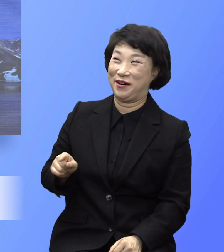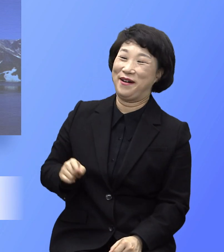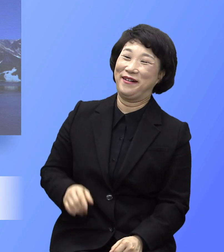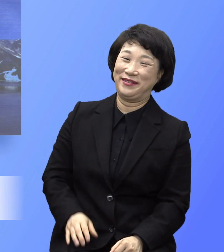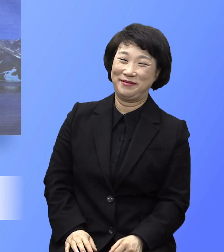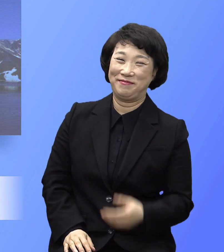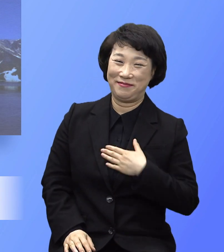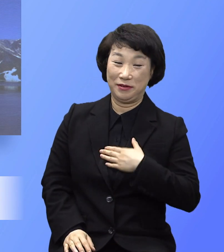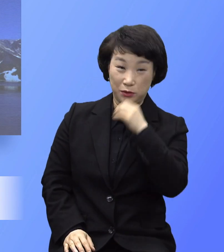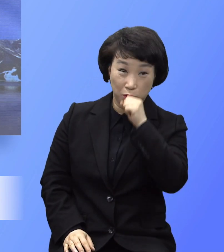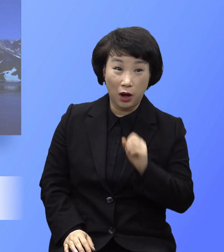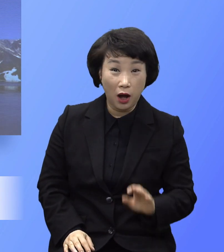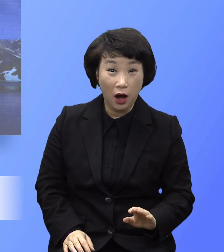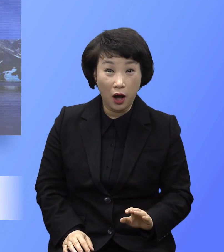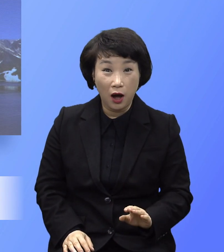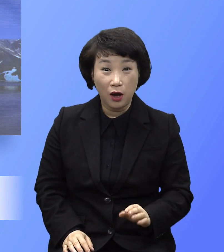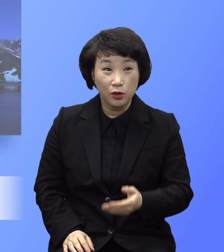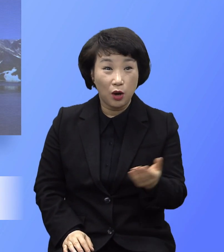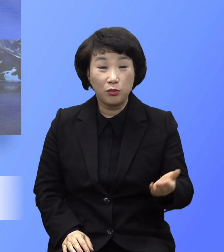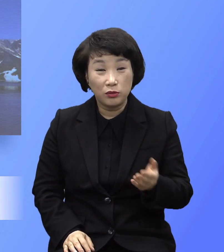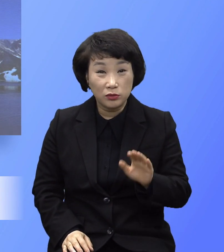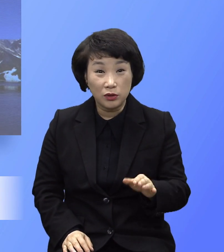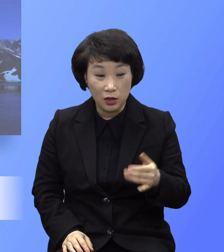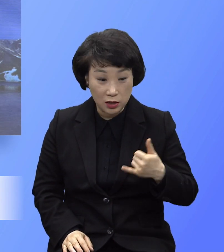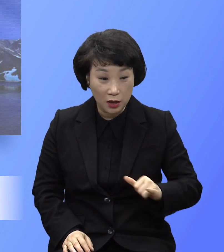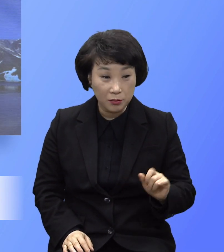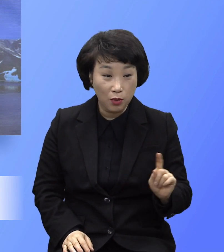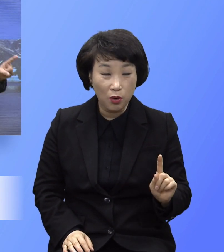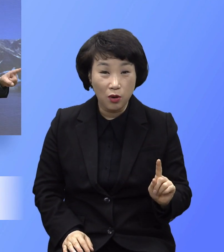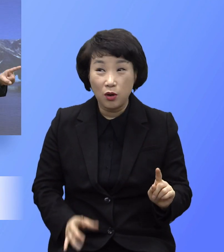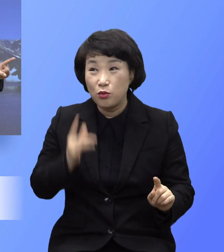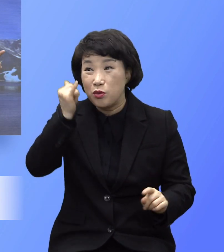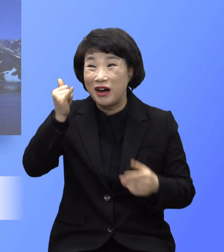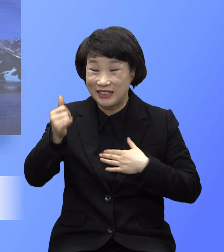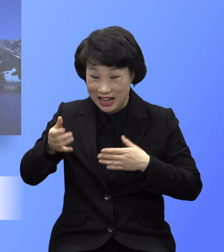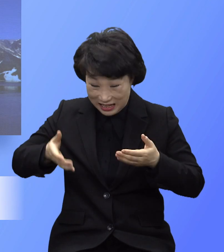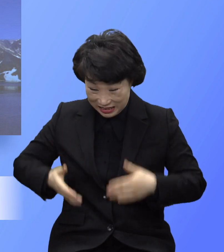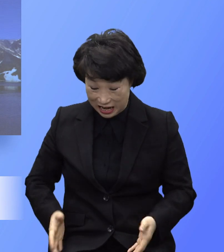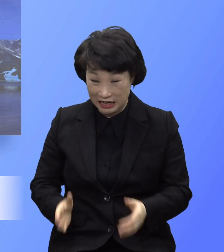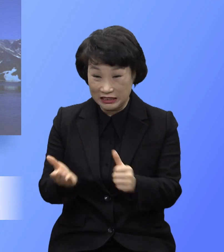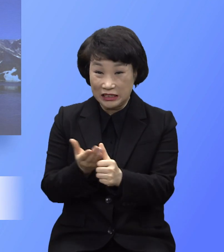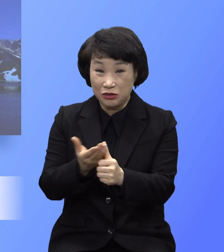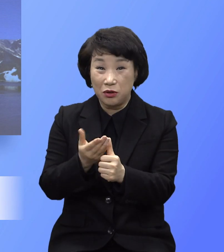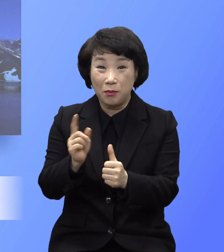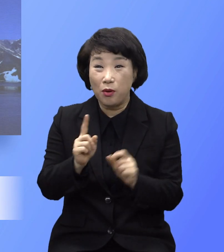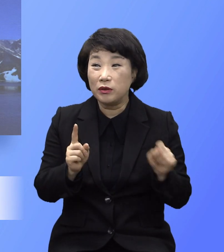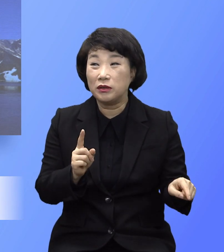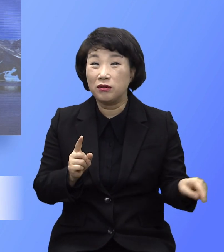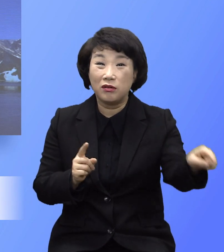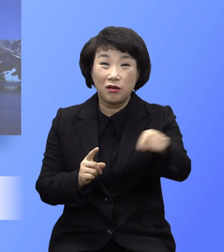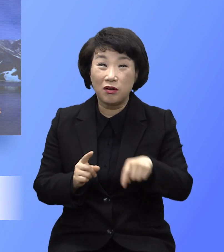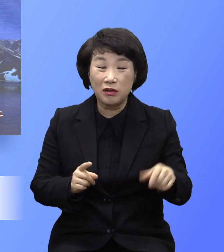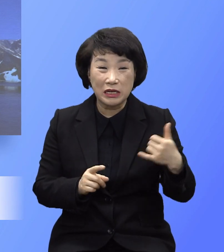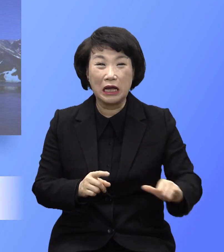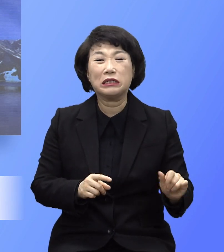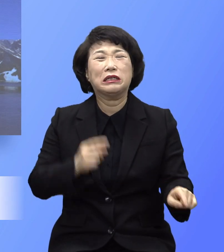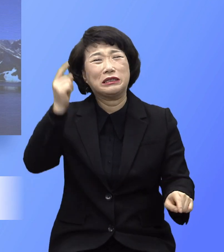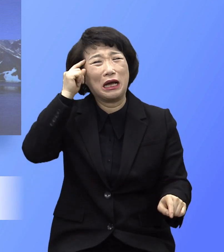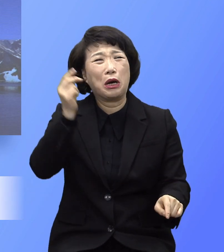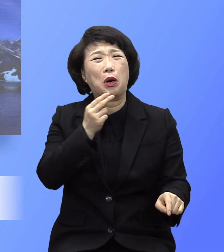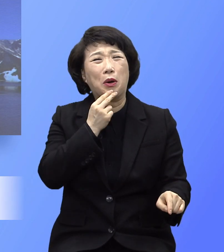사셔. 그런데 자기는 부모가 어떻게 낳아서 어떻게 길렀는가 그건 계산 안 해.